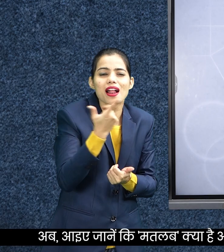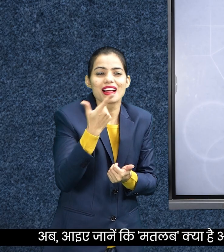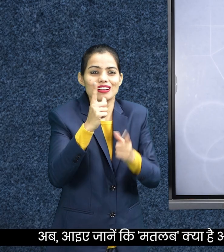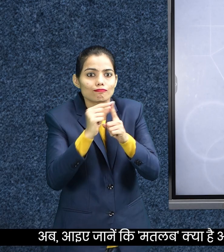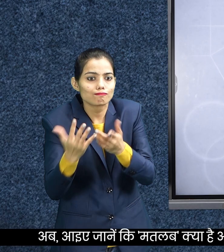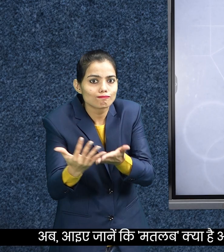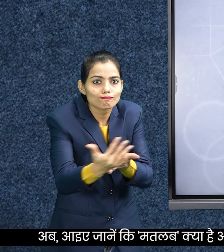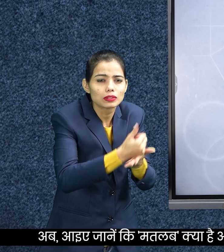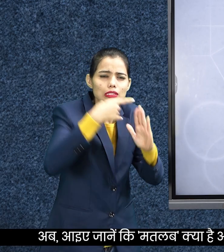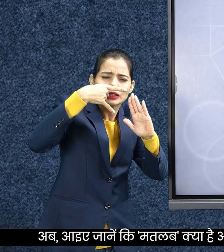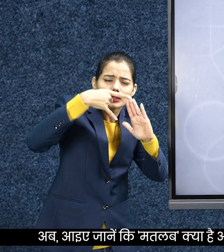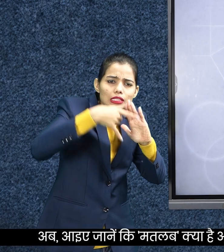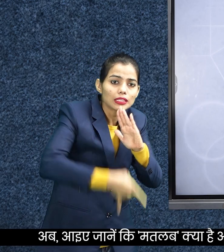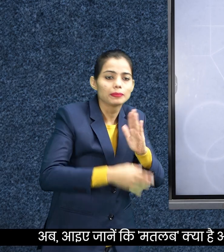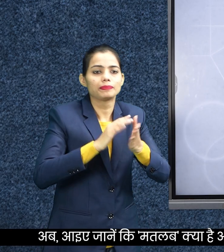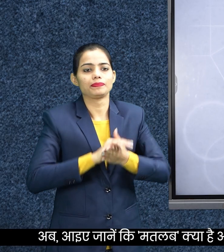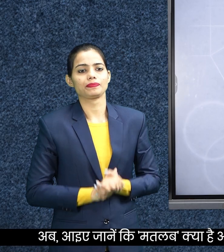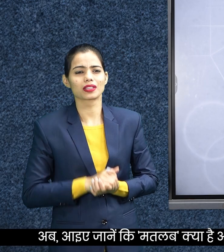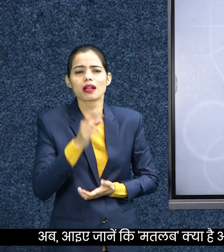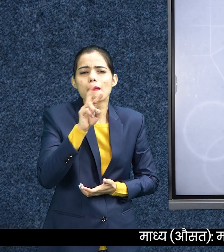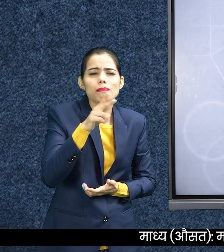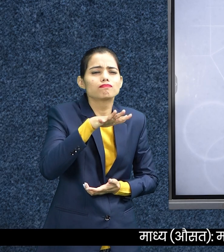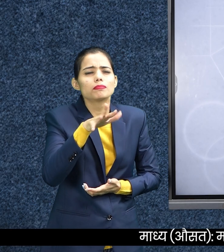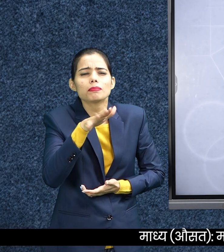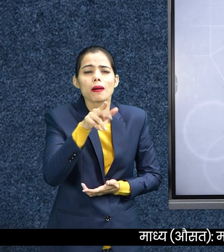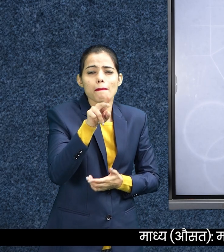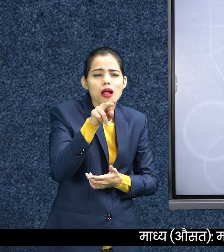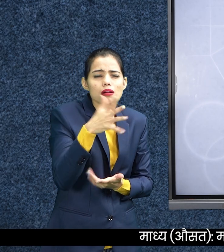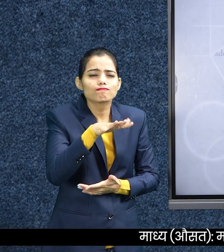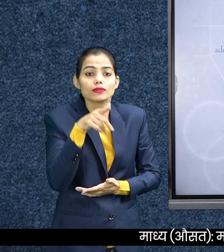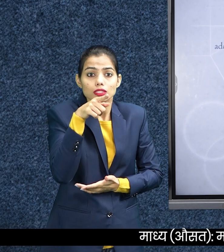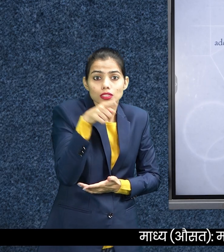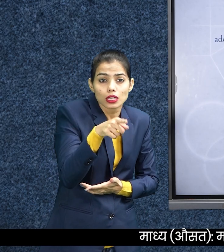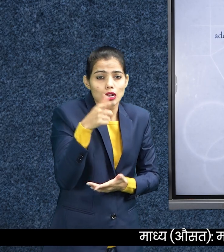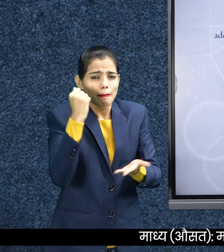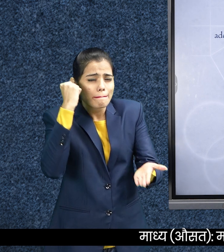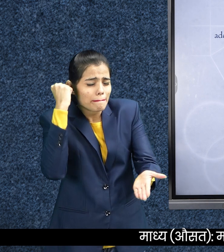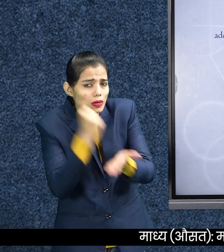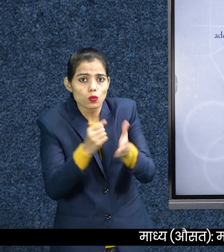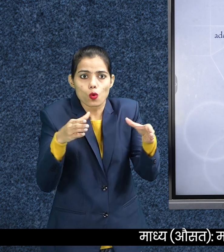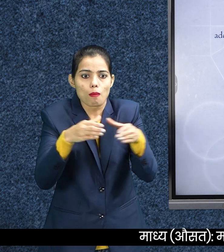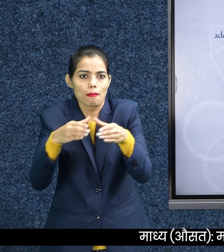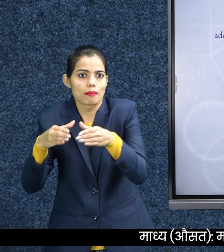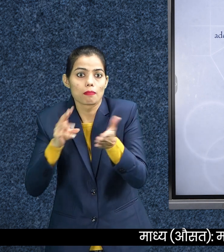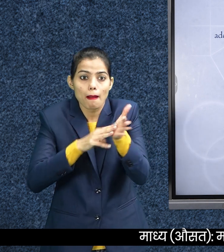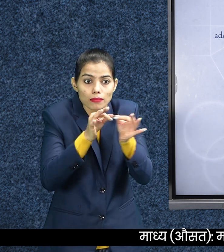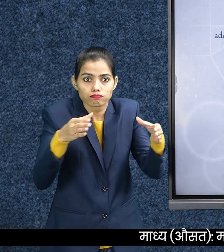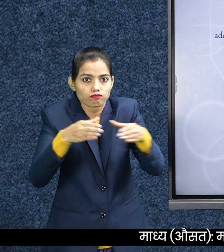का माध्य विस्तार से कैसे ज्ञात करें। माध्य औसत: माध्य केंद्रीय प्रवृत्ति का सबसे सामान्य माप